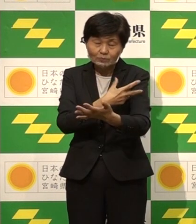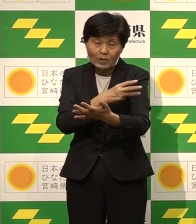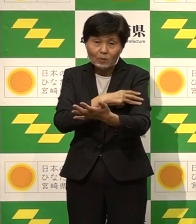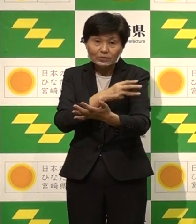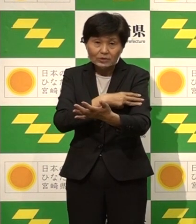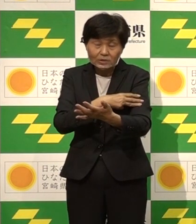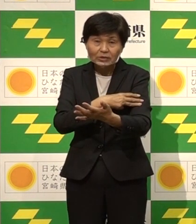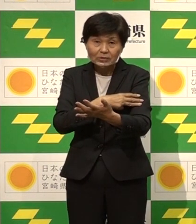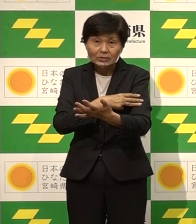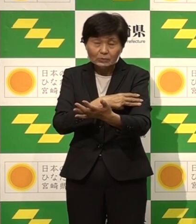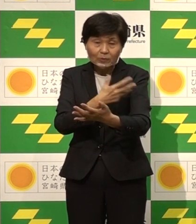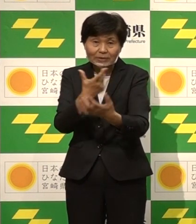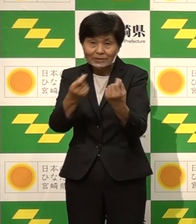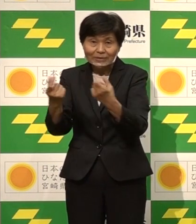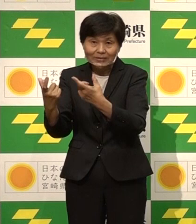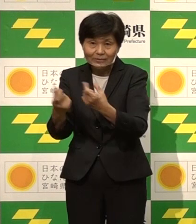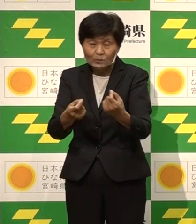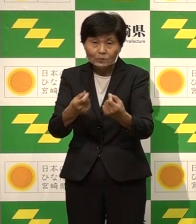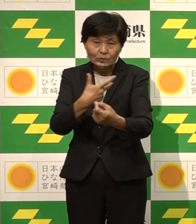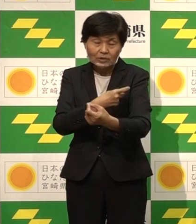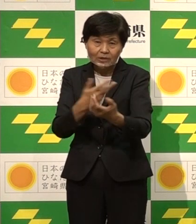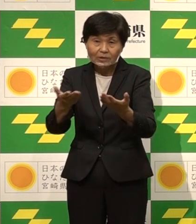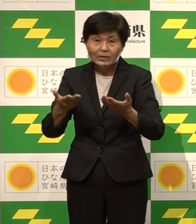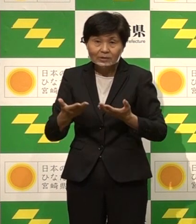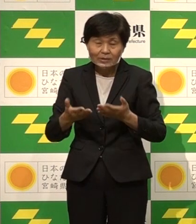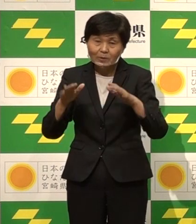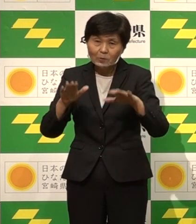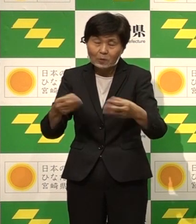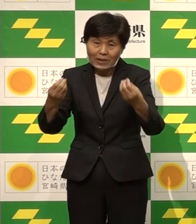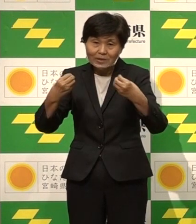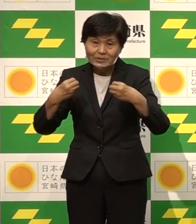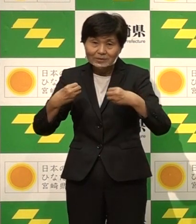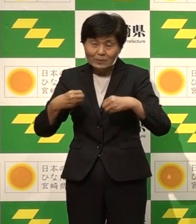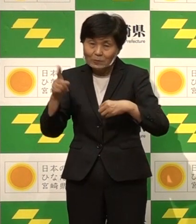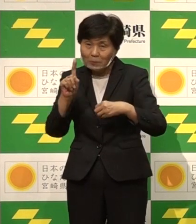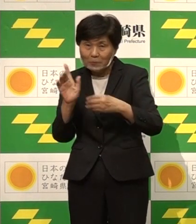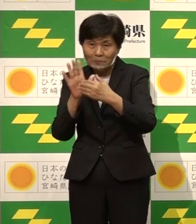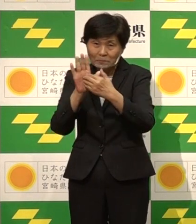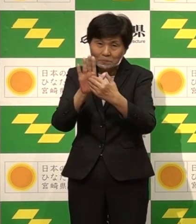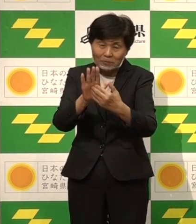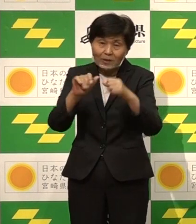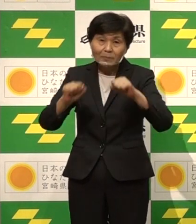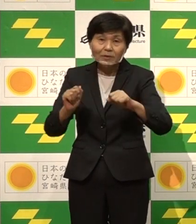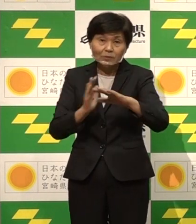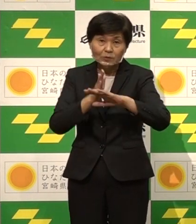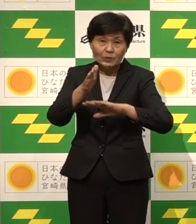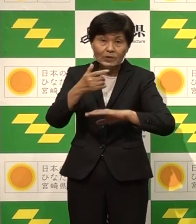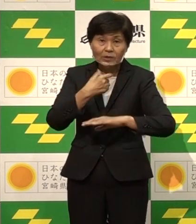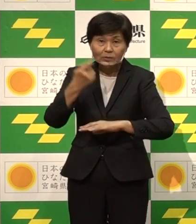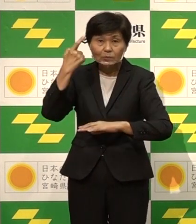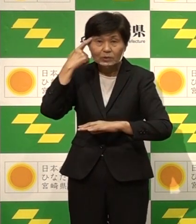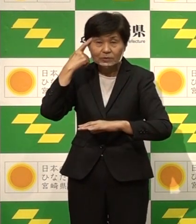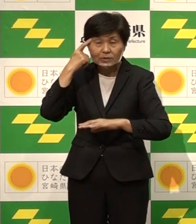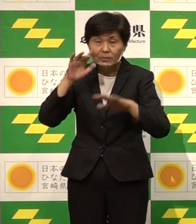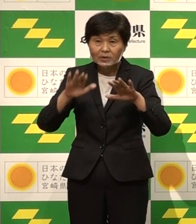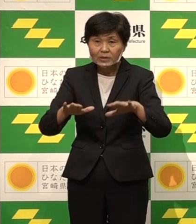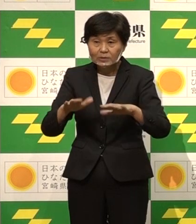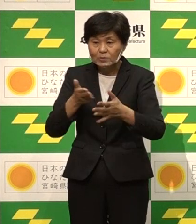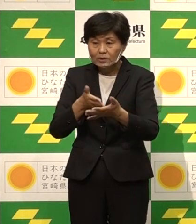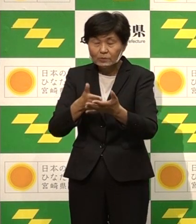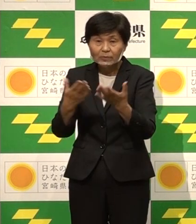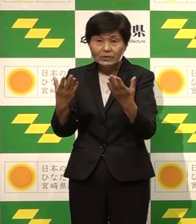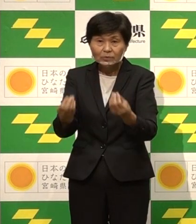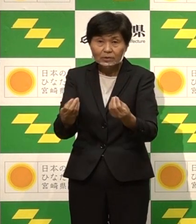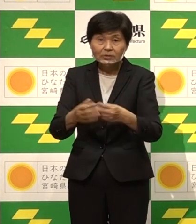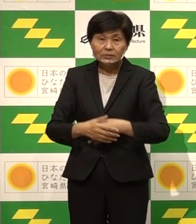大きな感染の波をなんとかですね、乗り越えていきたい、そのように考えているところであります。はい、私からは以